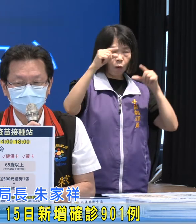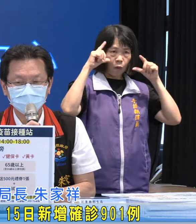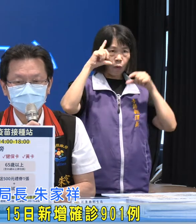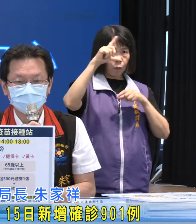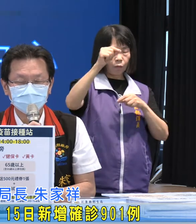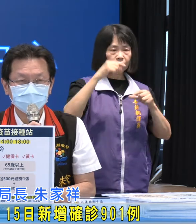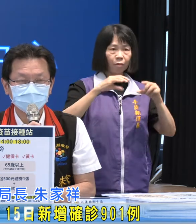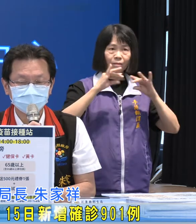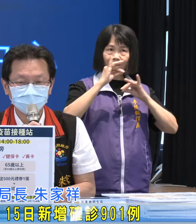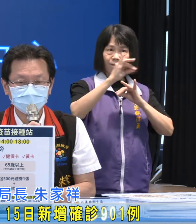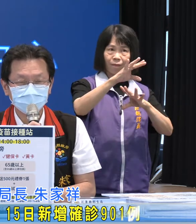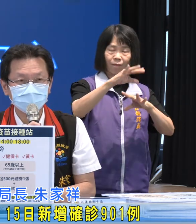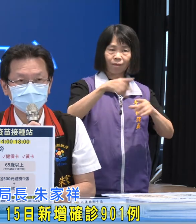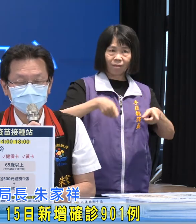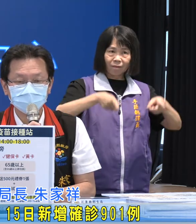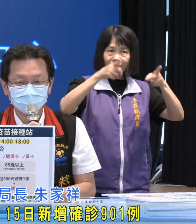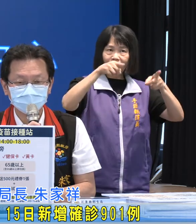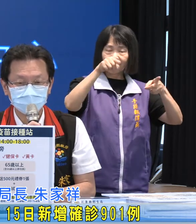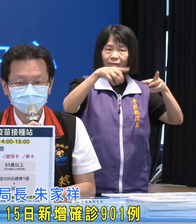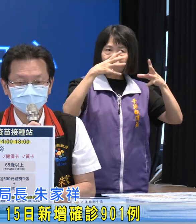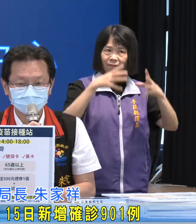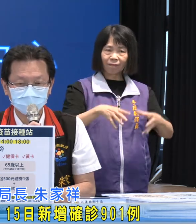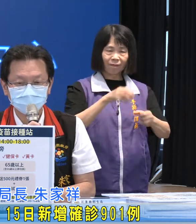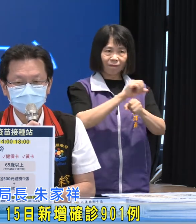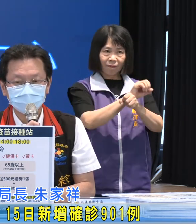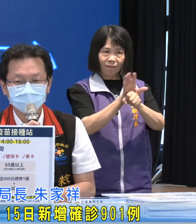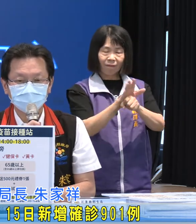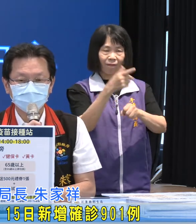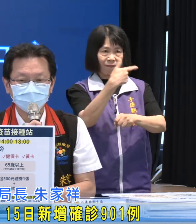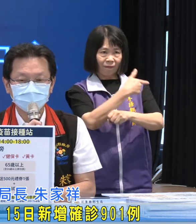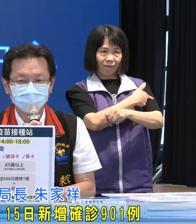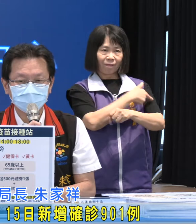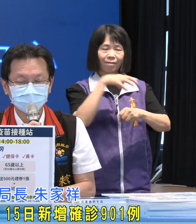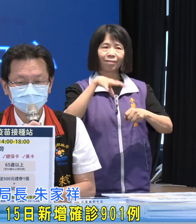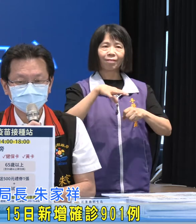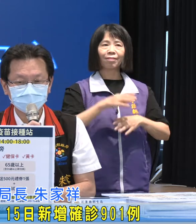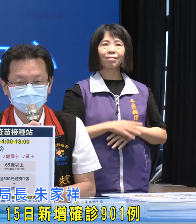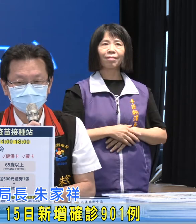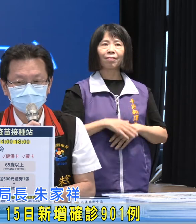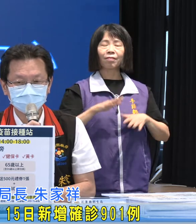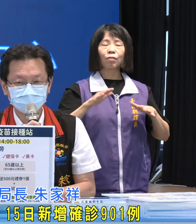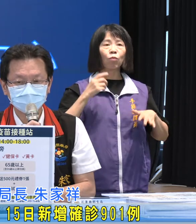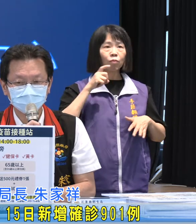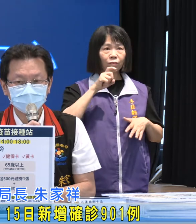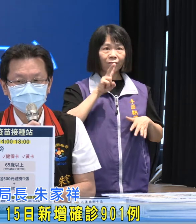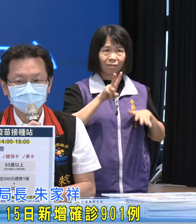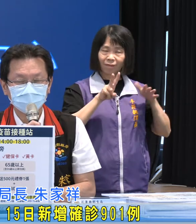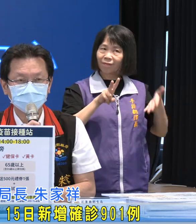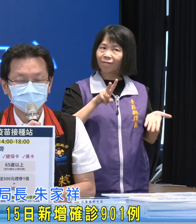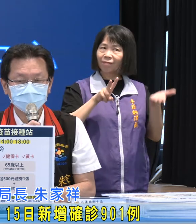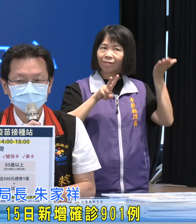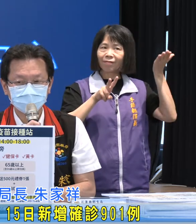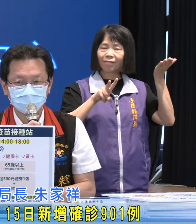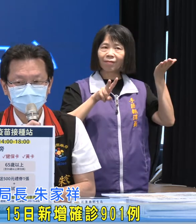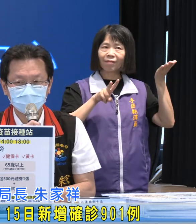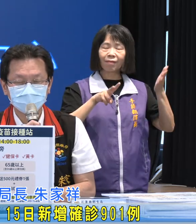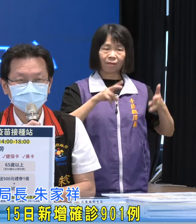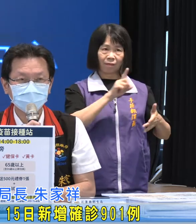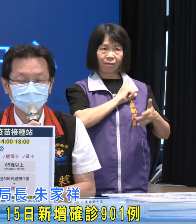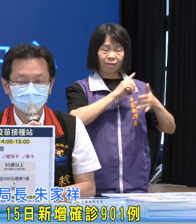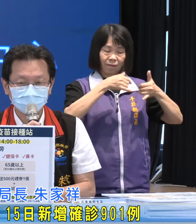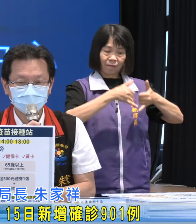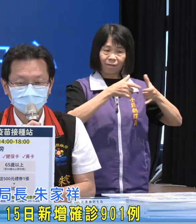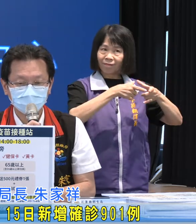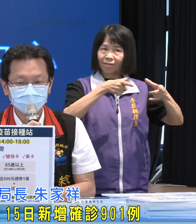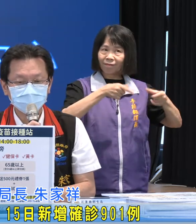楼那有设一个疫苗的接种站。那目前呢只要是12岁以上的你带健保卡